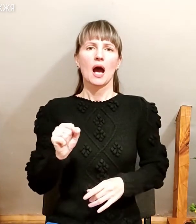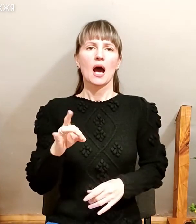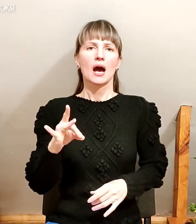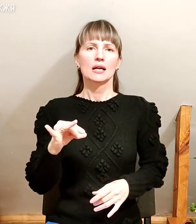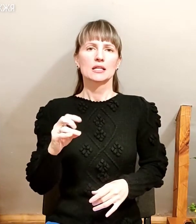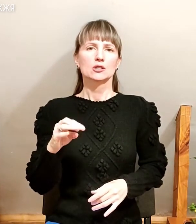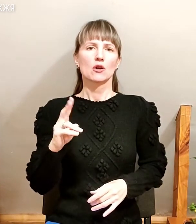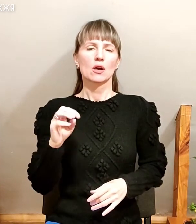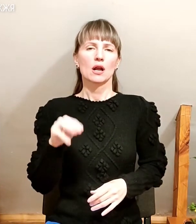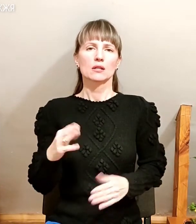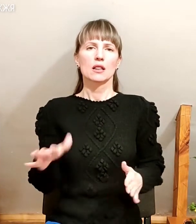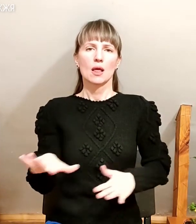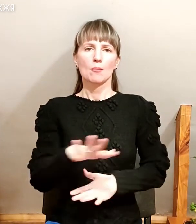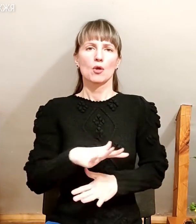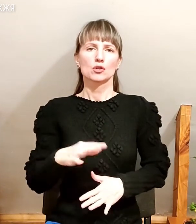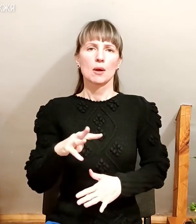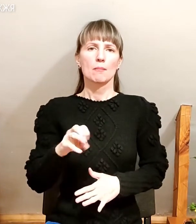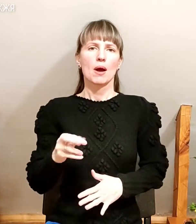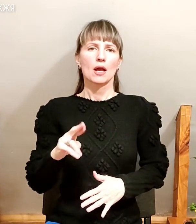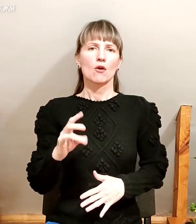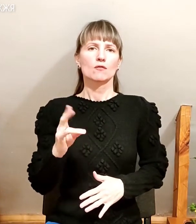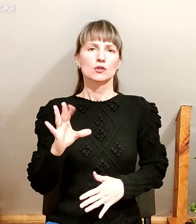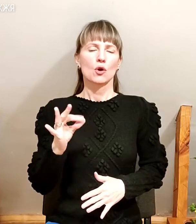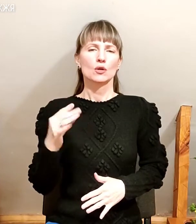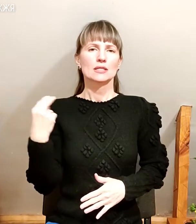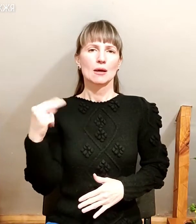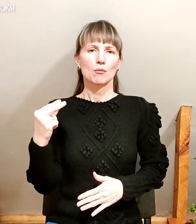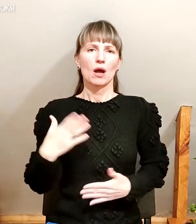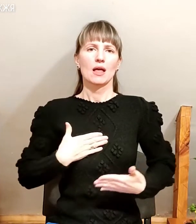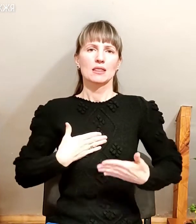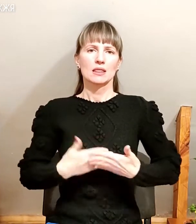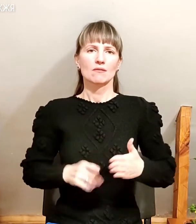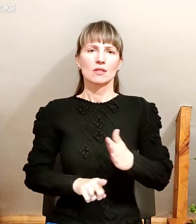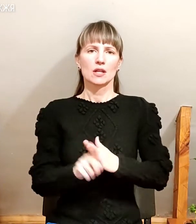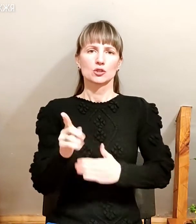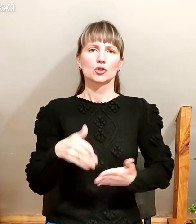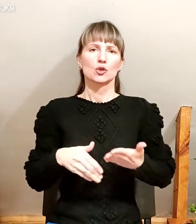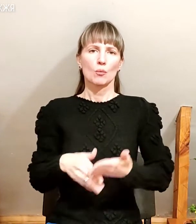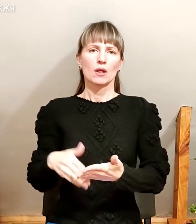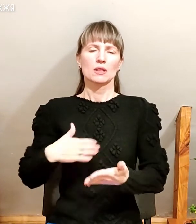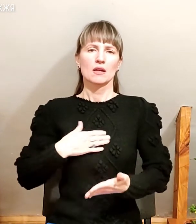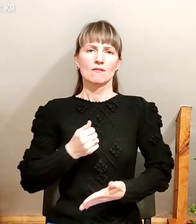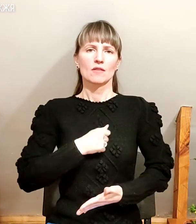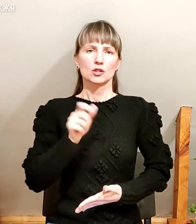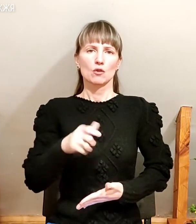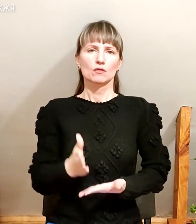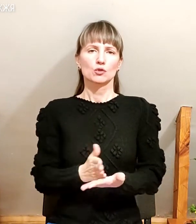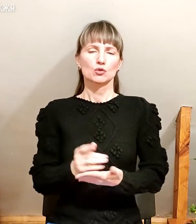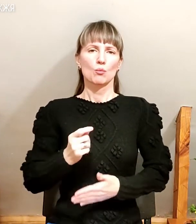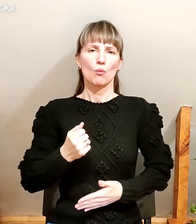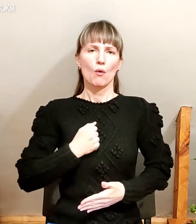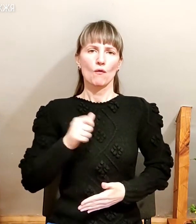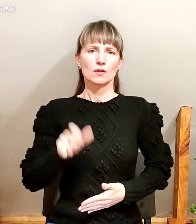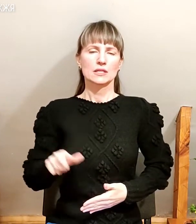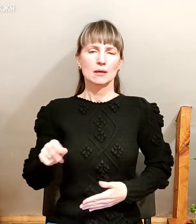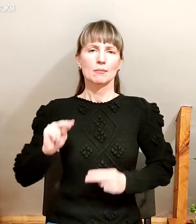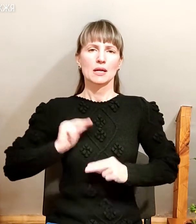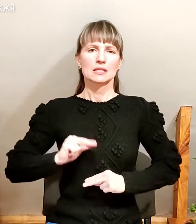на площі Маяковського у Запоріжжі активно почали допомагати нашим військовослужбовцям. Працівники зранку до